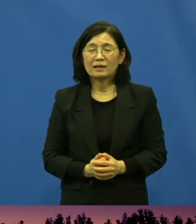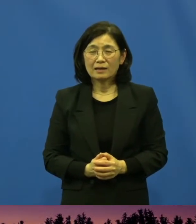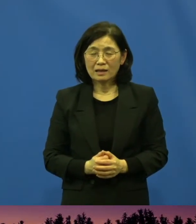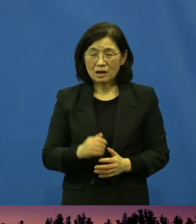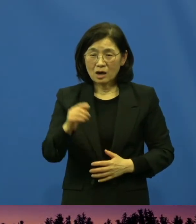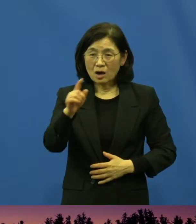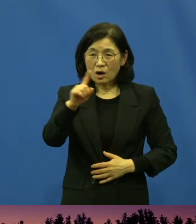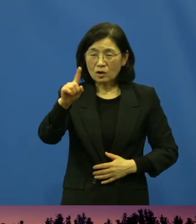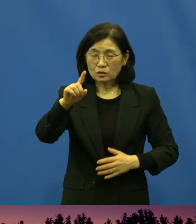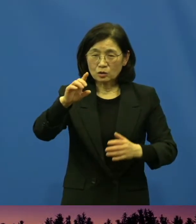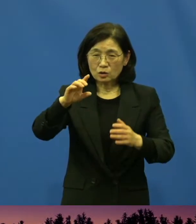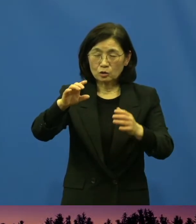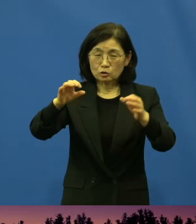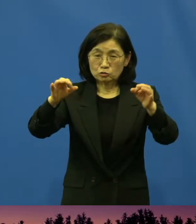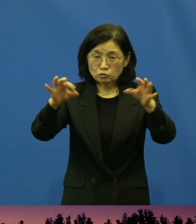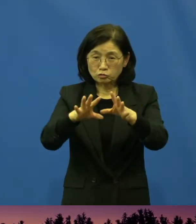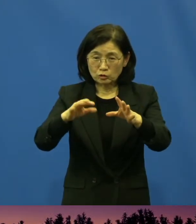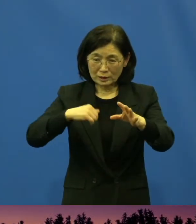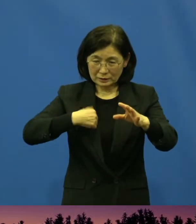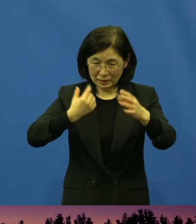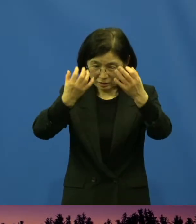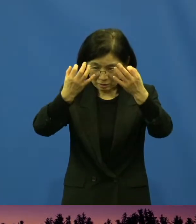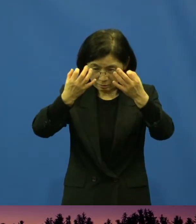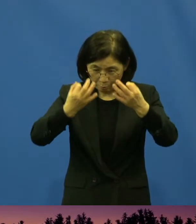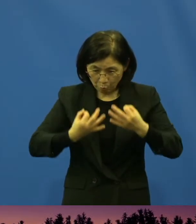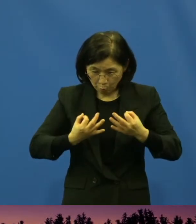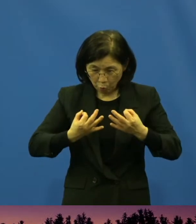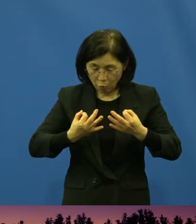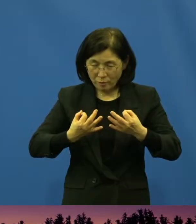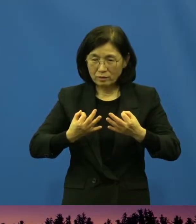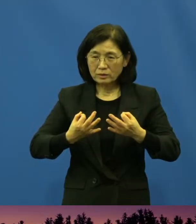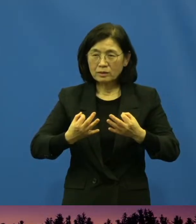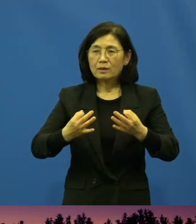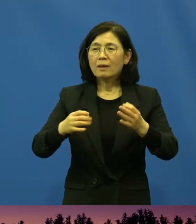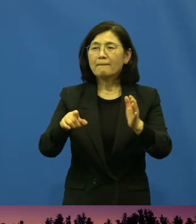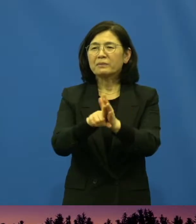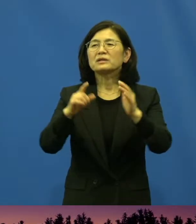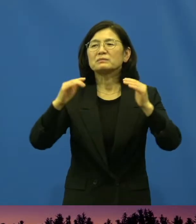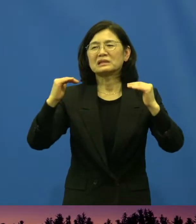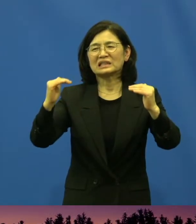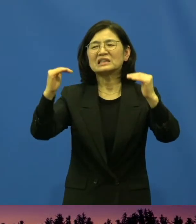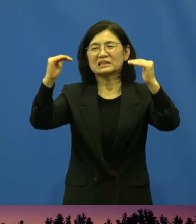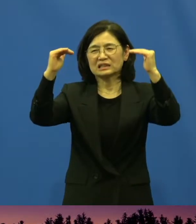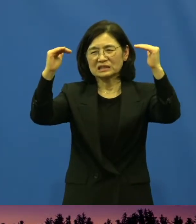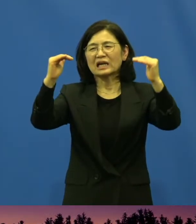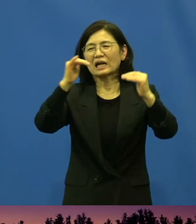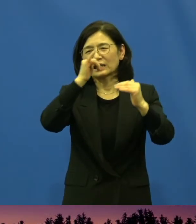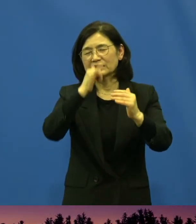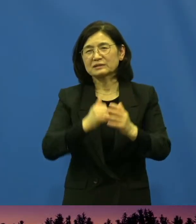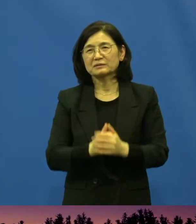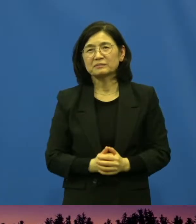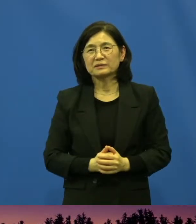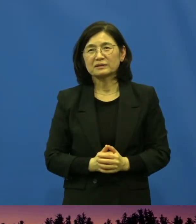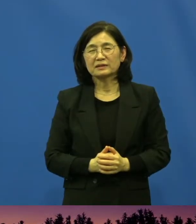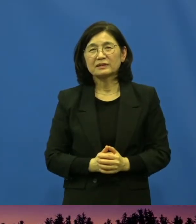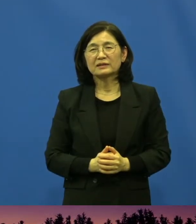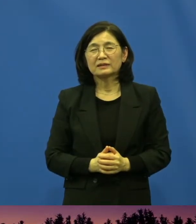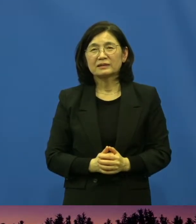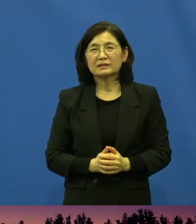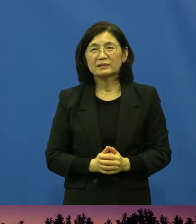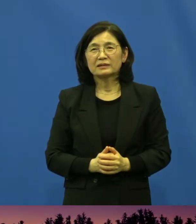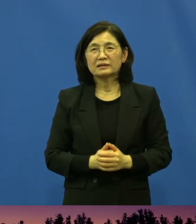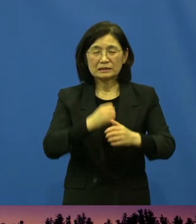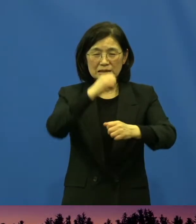거예요. 내가 자라있으면 자유가 와요. 자유가 뭐예요? 내가 원하는 대로 내 모든 것이 따라오는 게